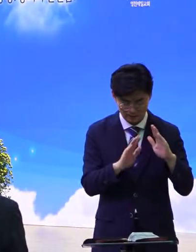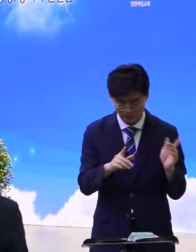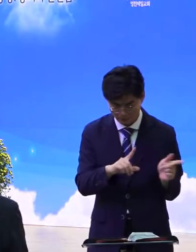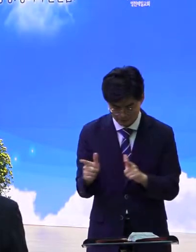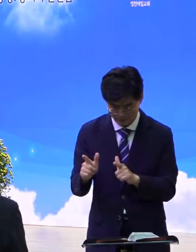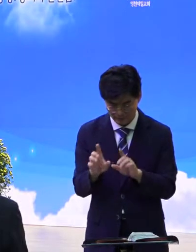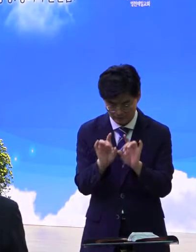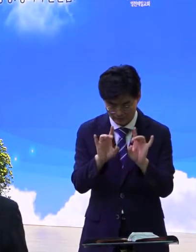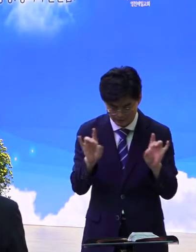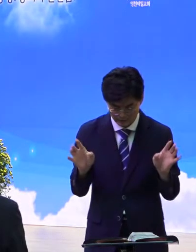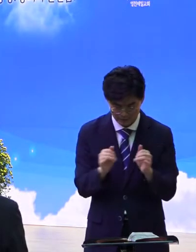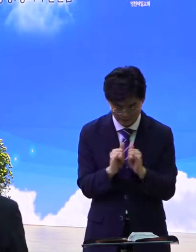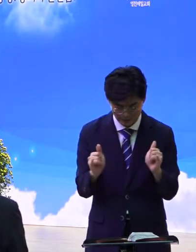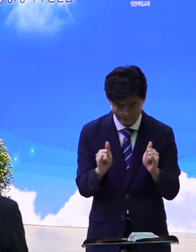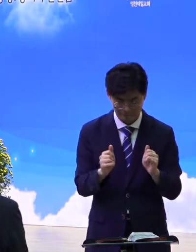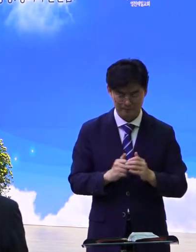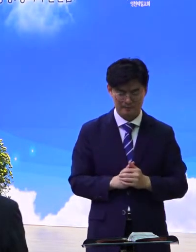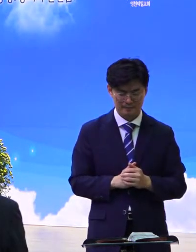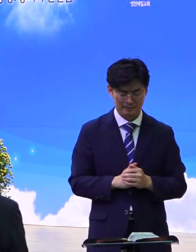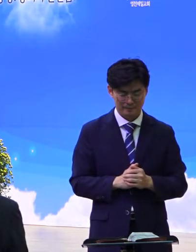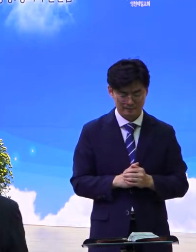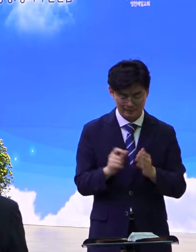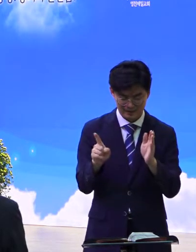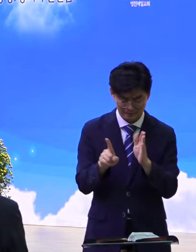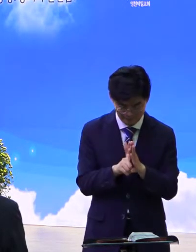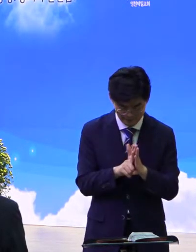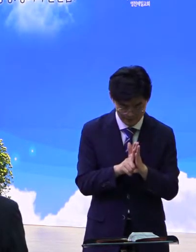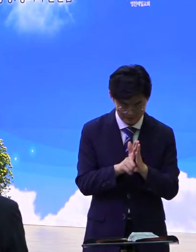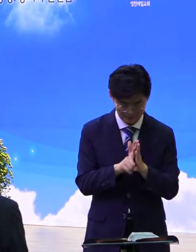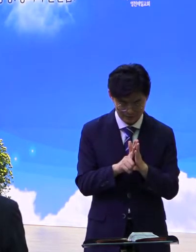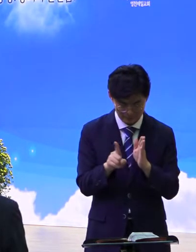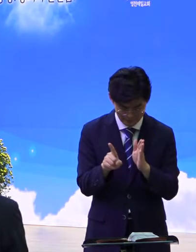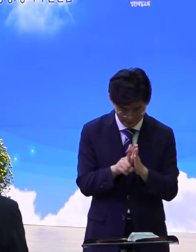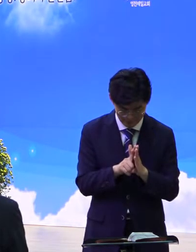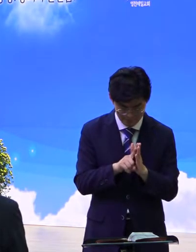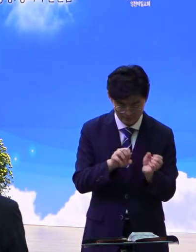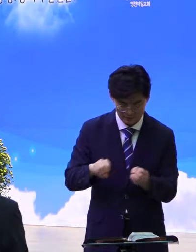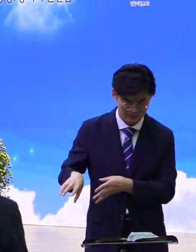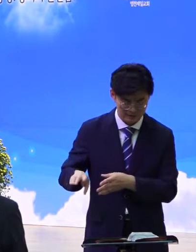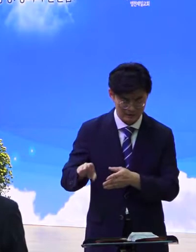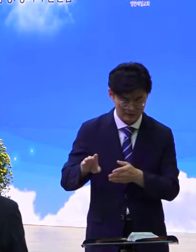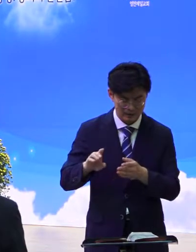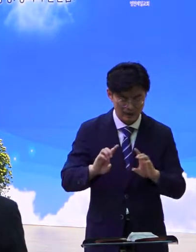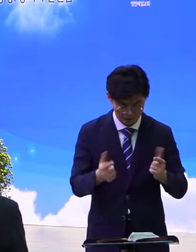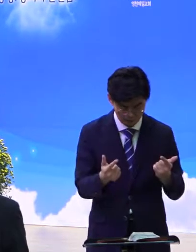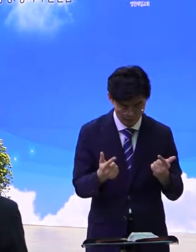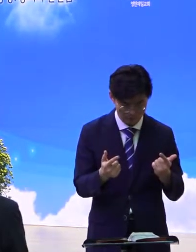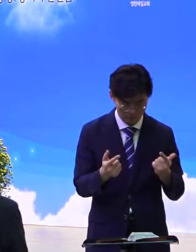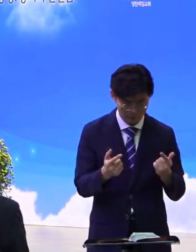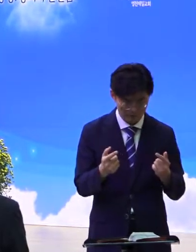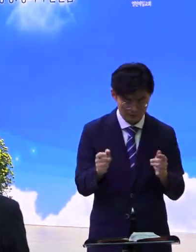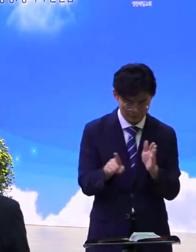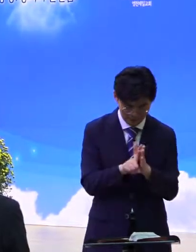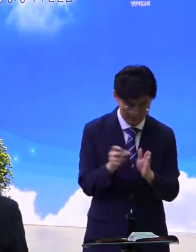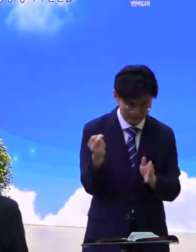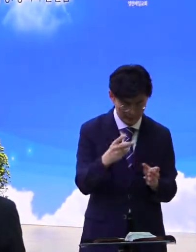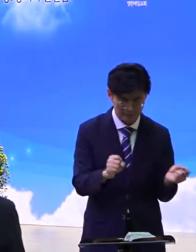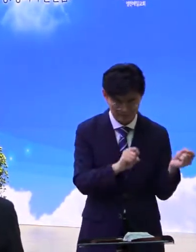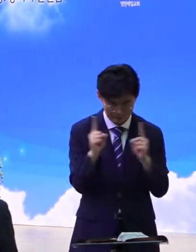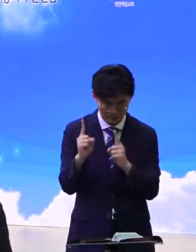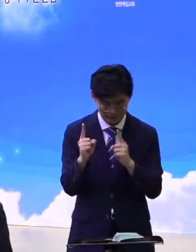않는 다른 사람들을 향하여서 믿음을 잃고 주저앉은 이들을 향하여서 회복의 도구로 쓰임받을 수 있도록